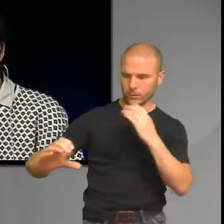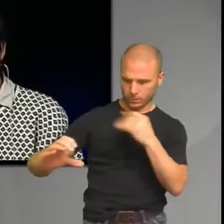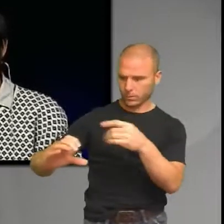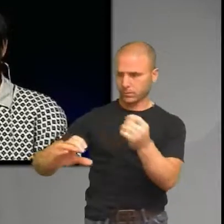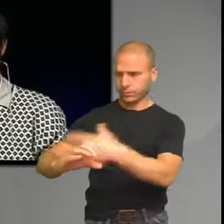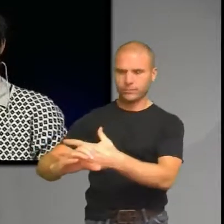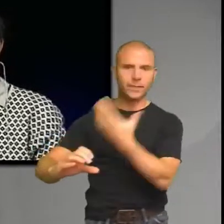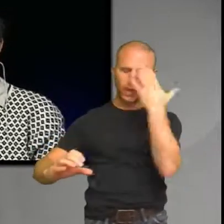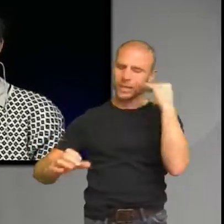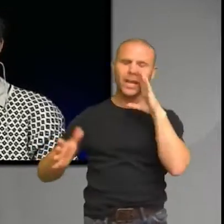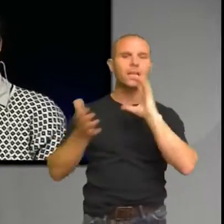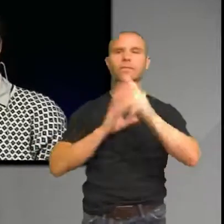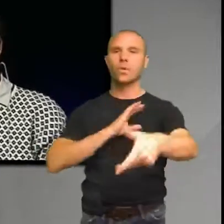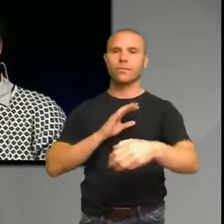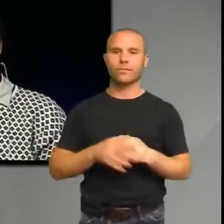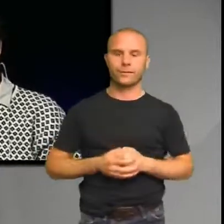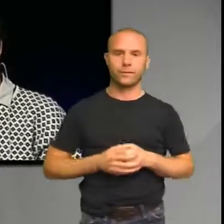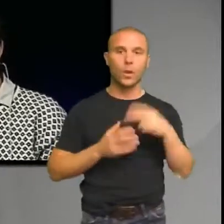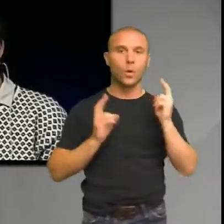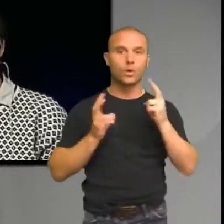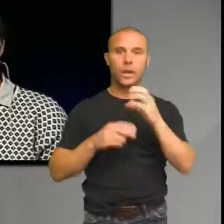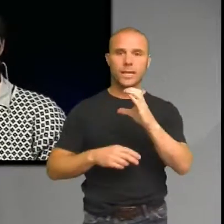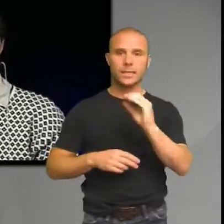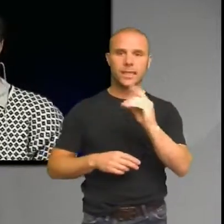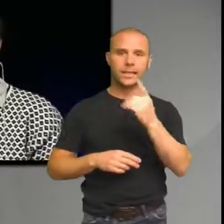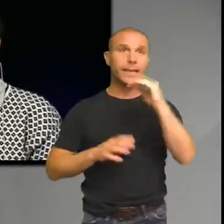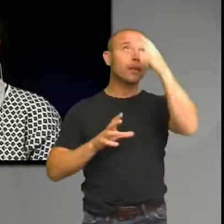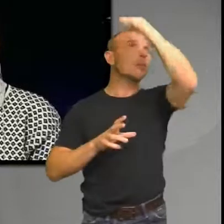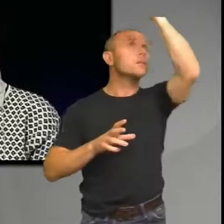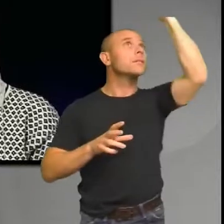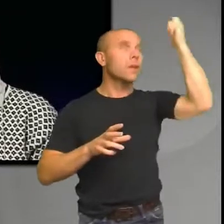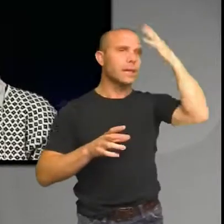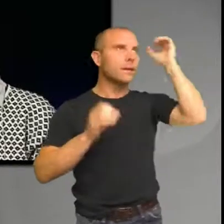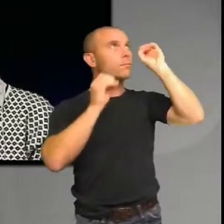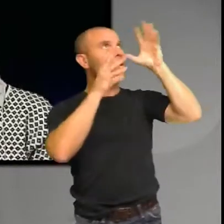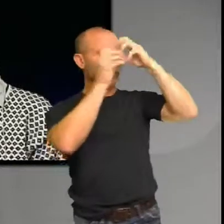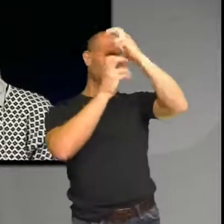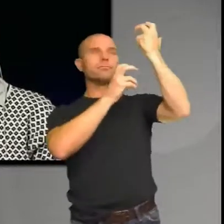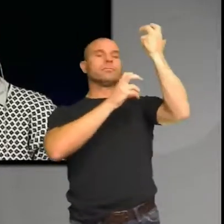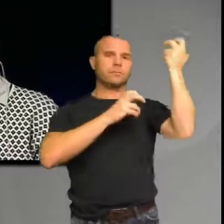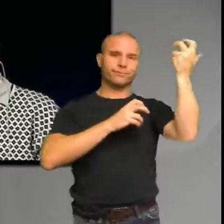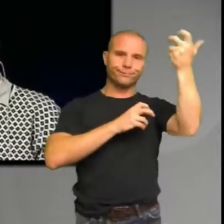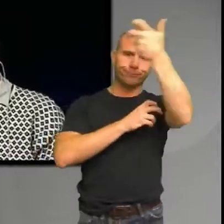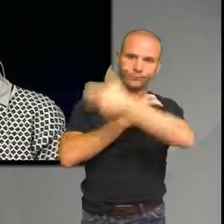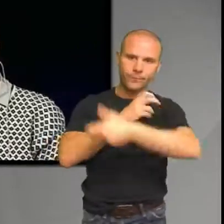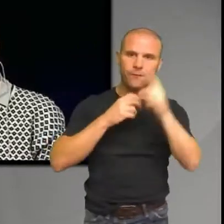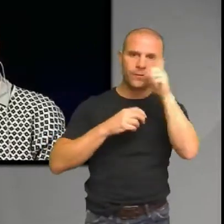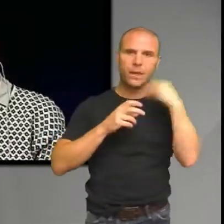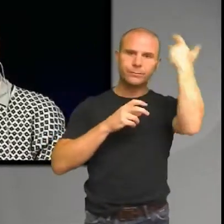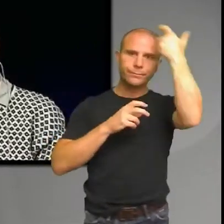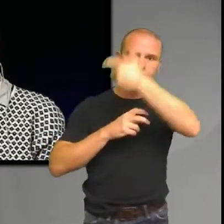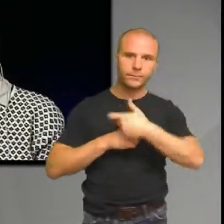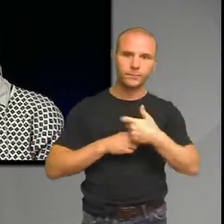Supersolstormar kan även flytta satelliter ur banor och även slå ut dem kortare eller längre tid, eller till och med helt och hållet. Även